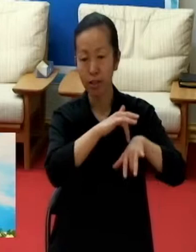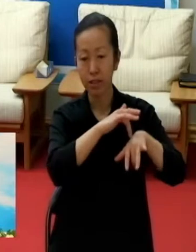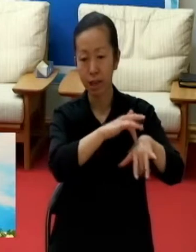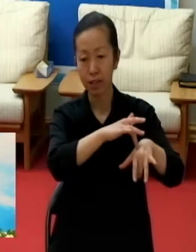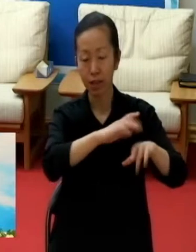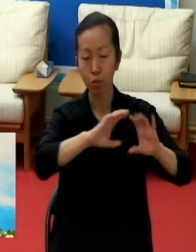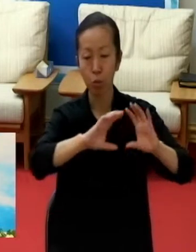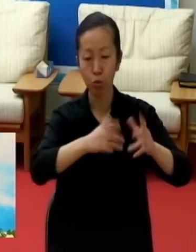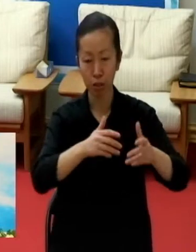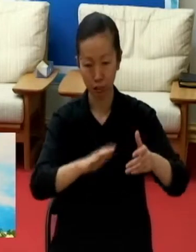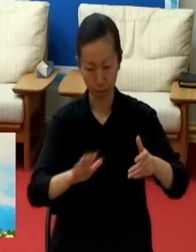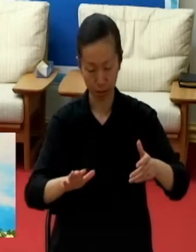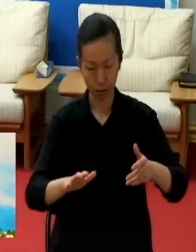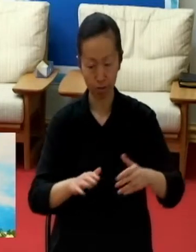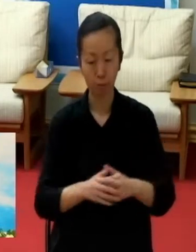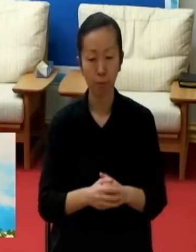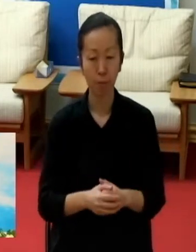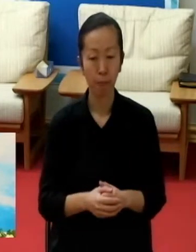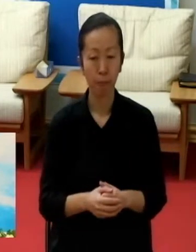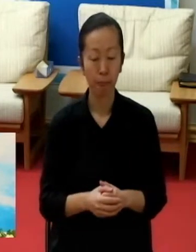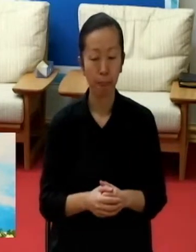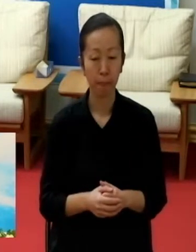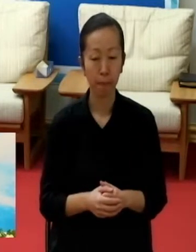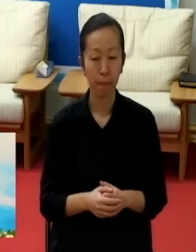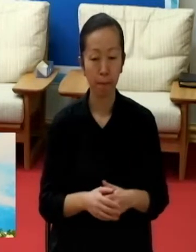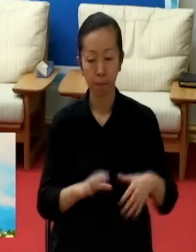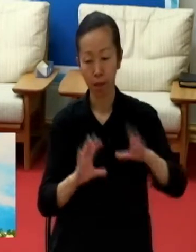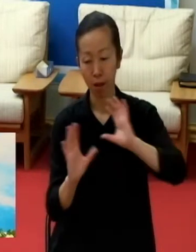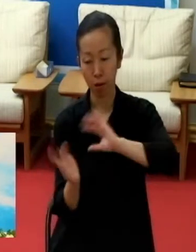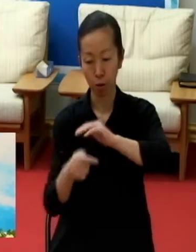3절에 그곳에 하나님 나라가 이루어질 때만